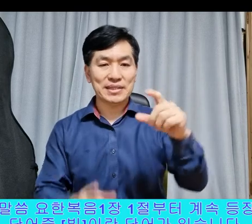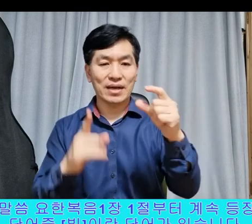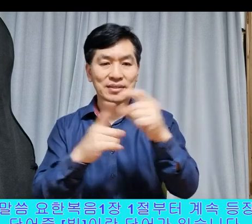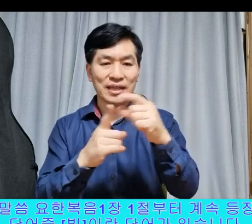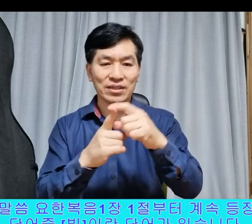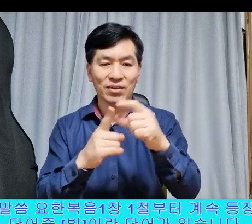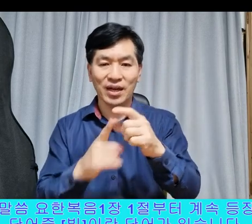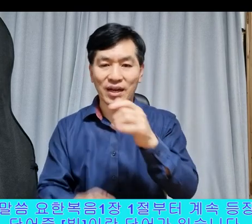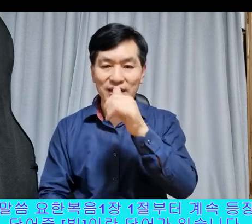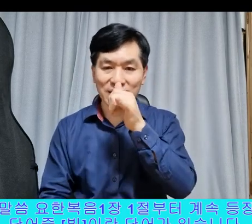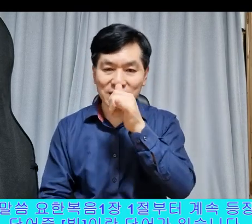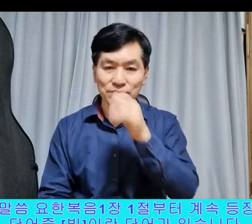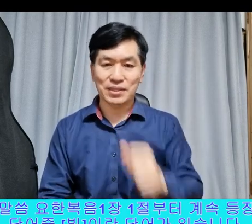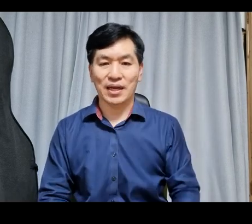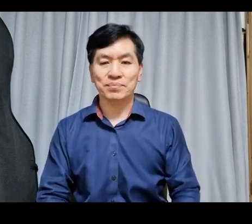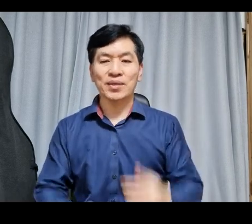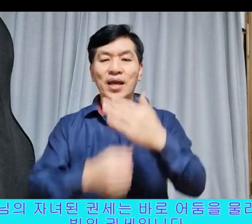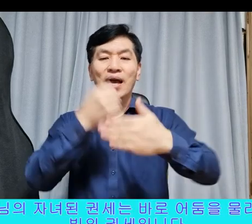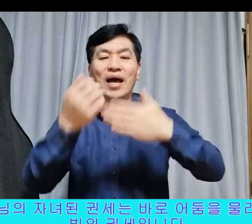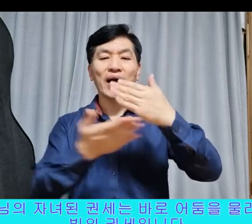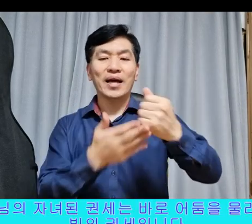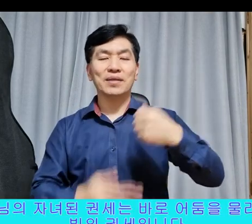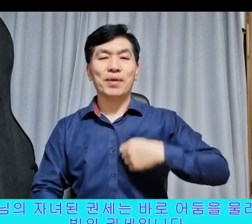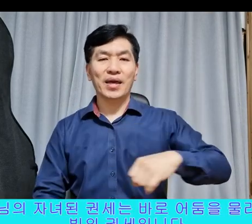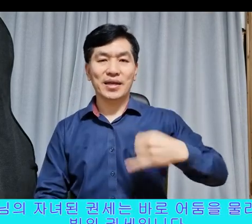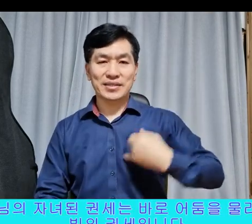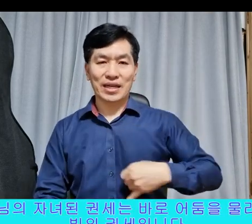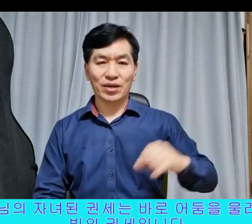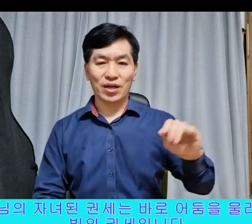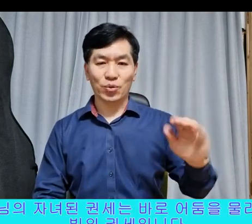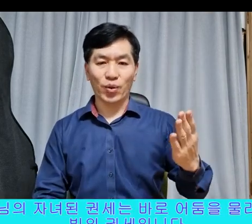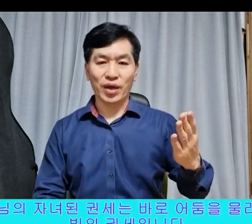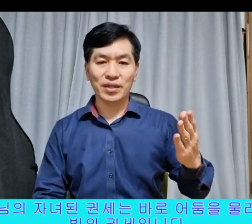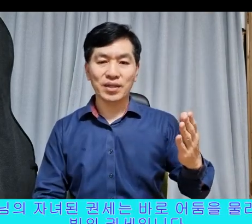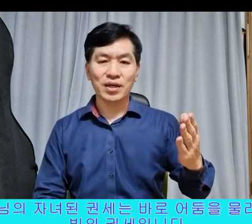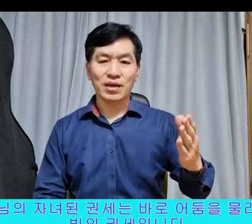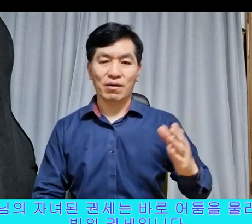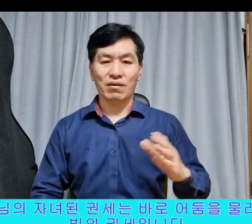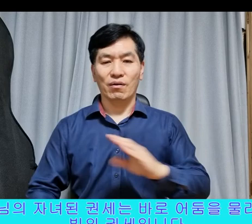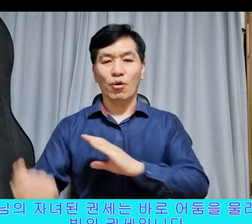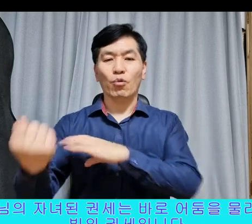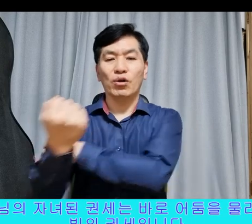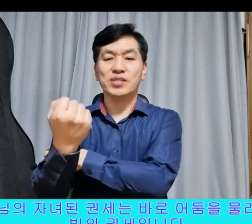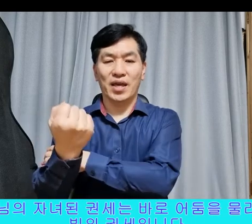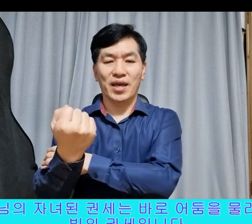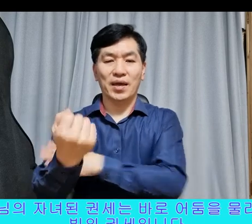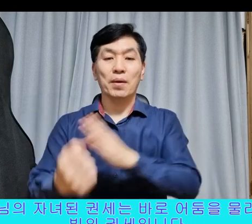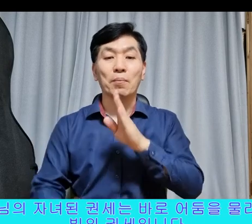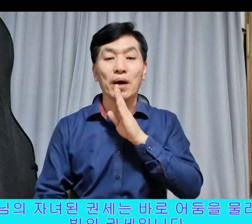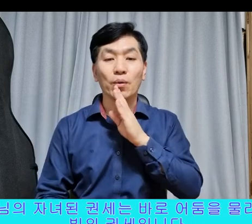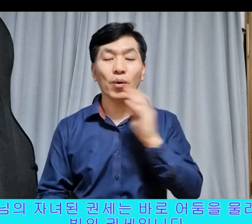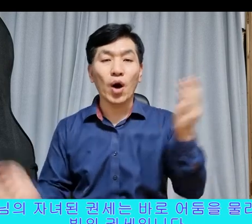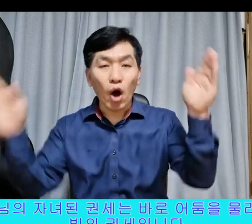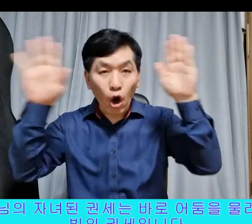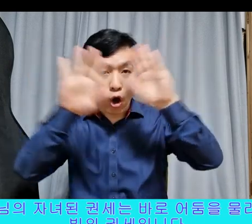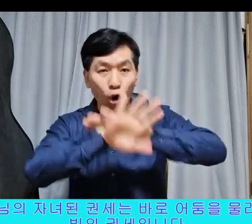빛이라는 단어가 있습니다. 하나님의 자녀가 된 권세, 바로